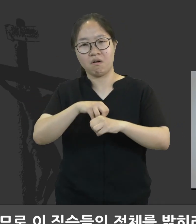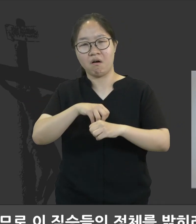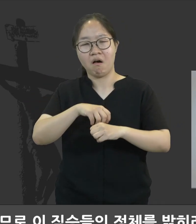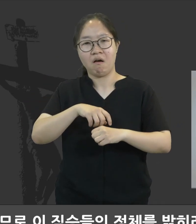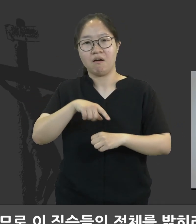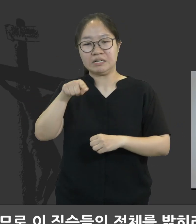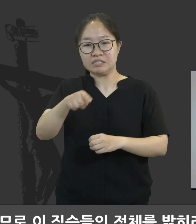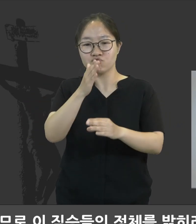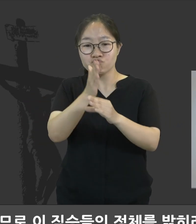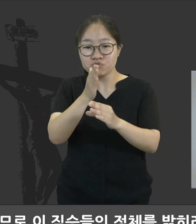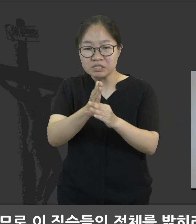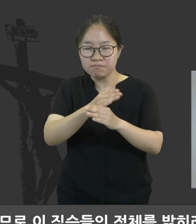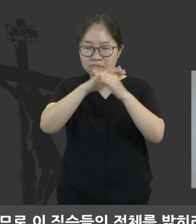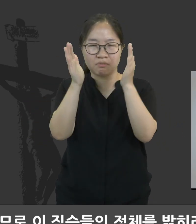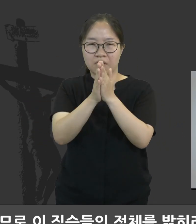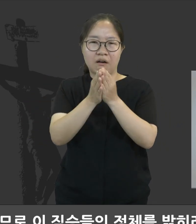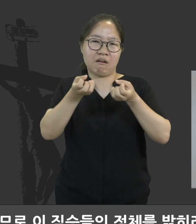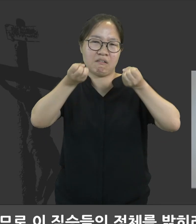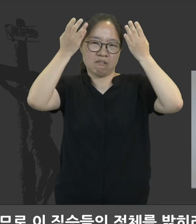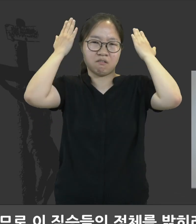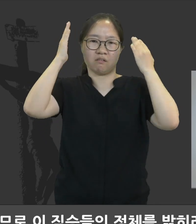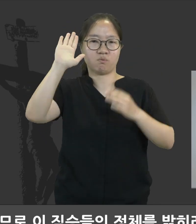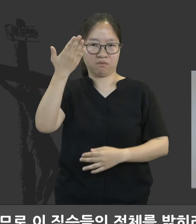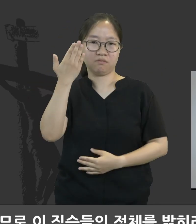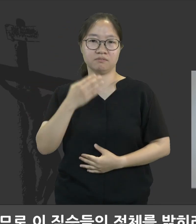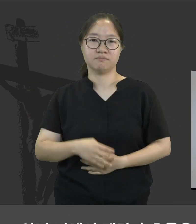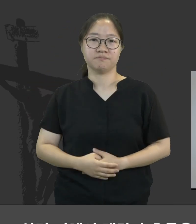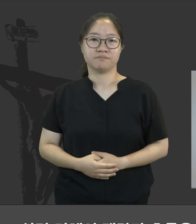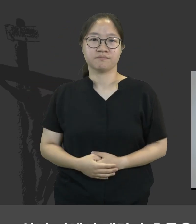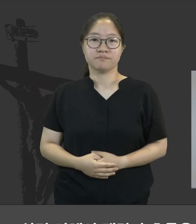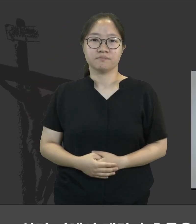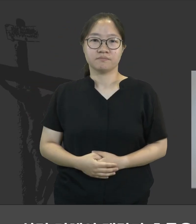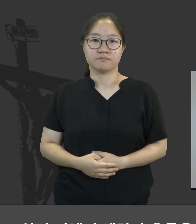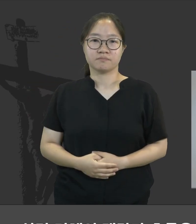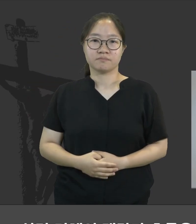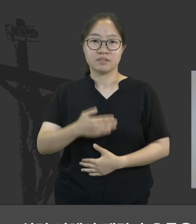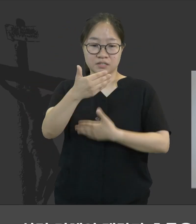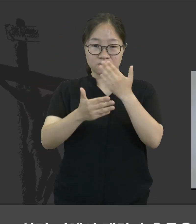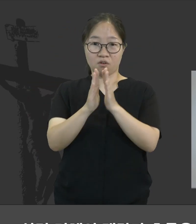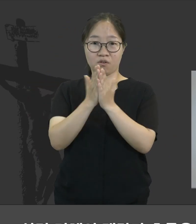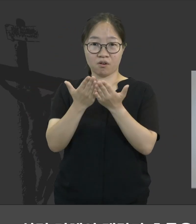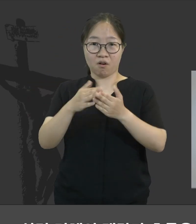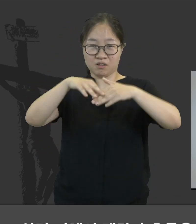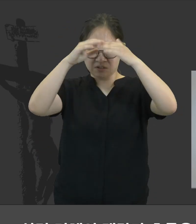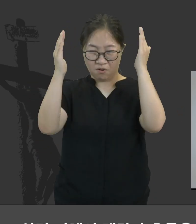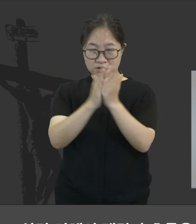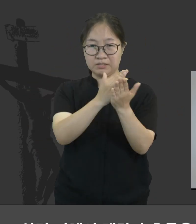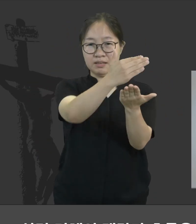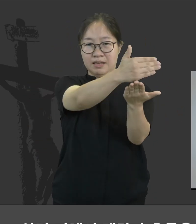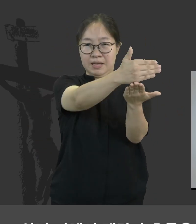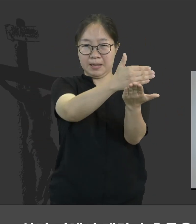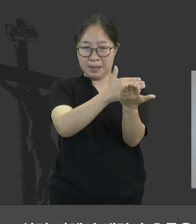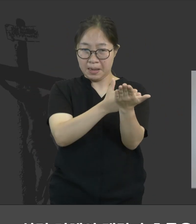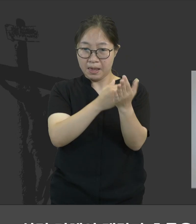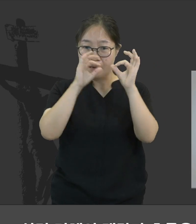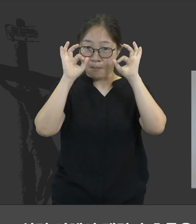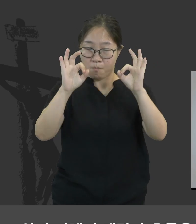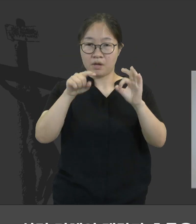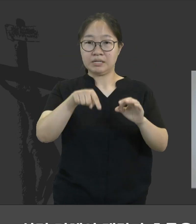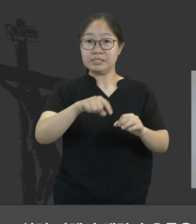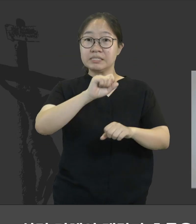놓치는 결과를 초래할 수 있죠. 성경 전체의 맥락과 흐름을 고려할 때 이